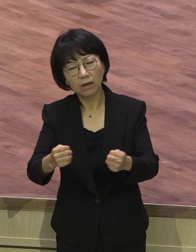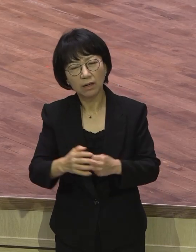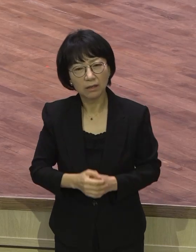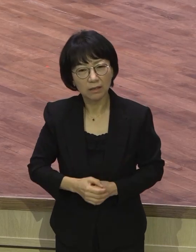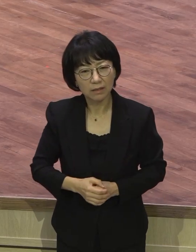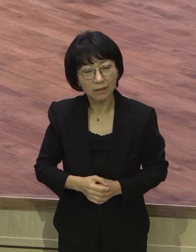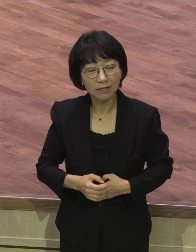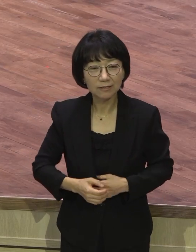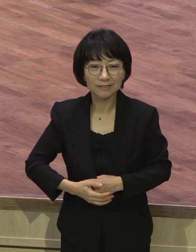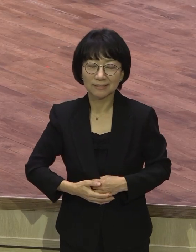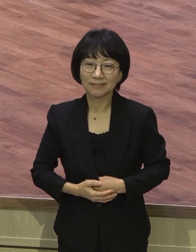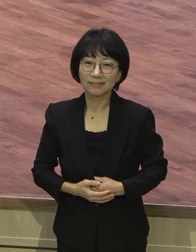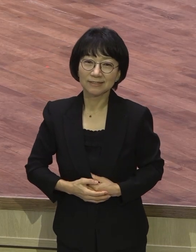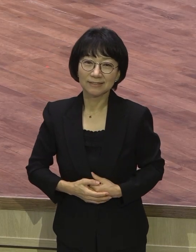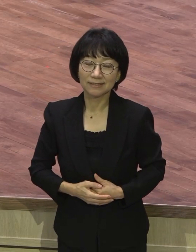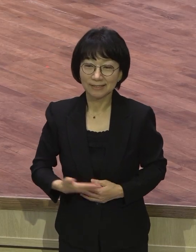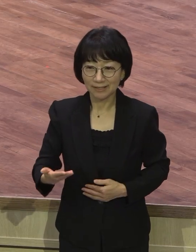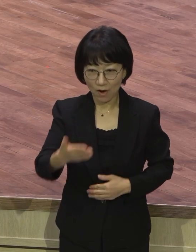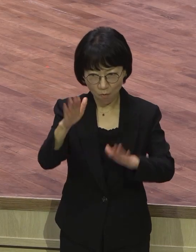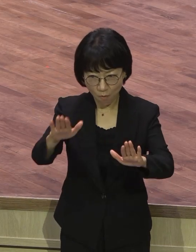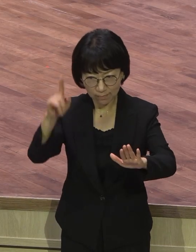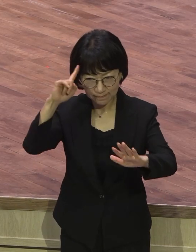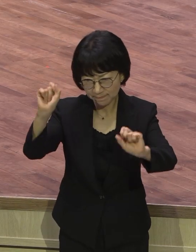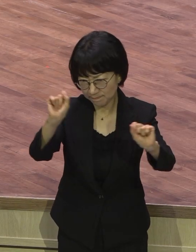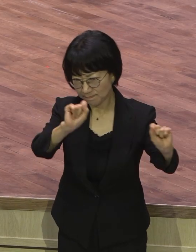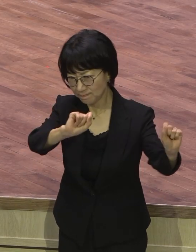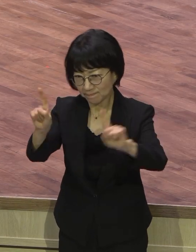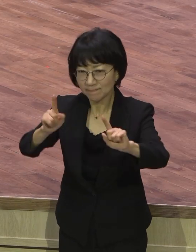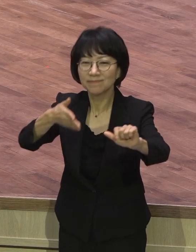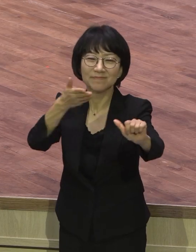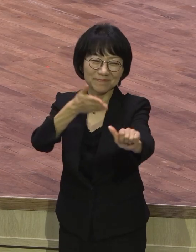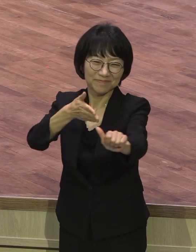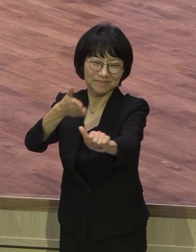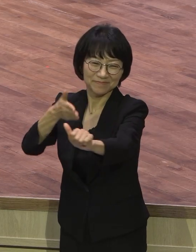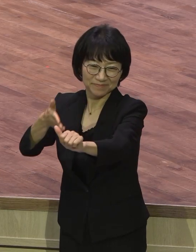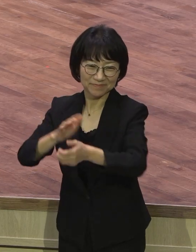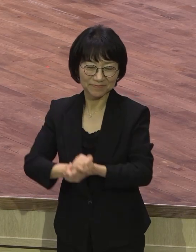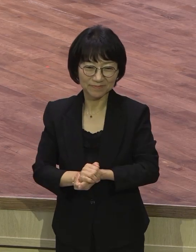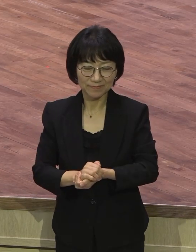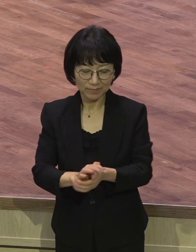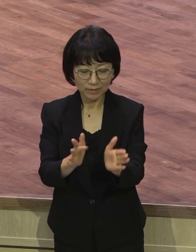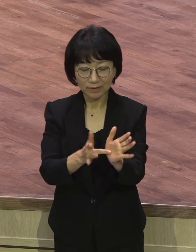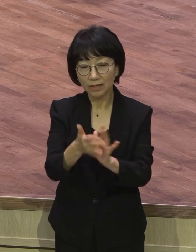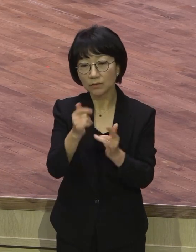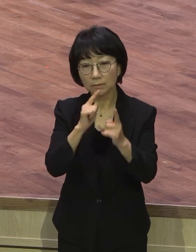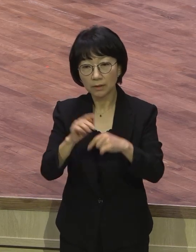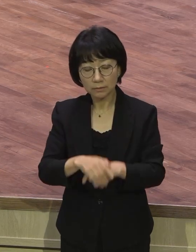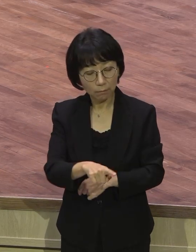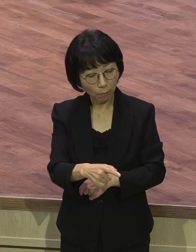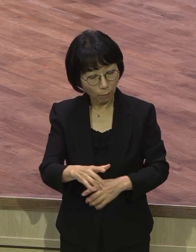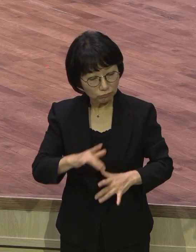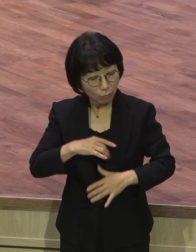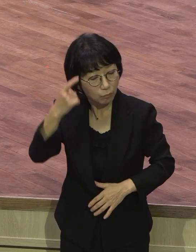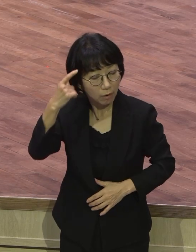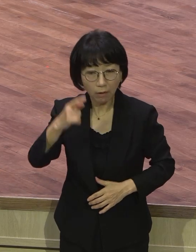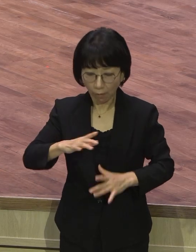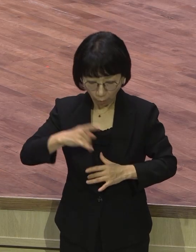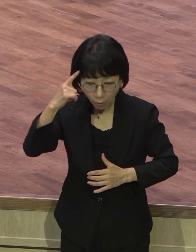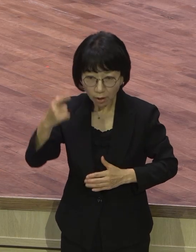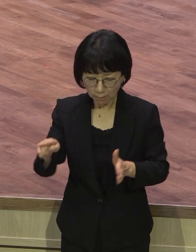오늘 회복하시기 바랍니다. 어찌 두려워하느냐 왜 제자리에 맨날